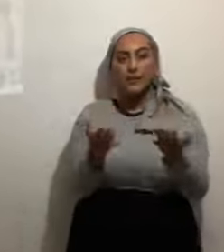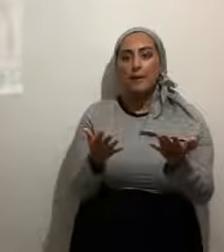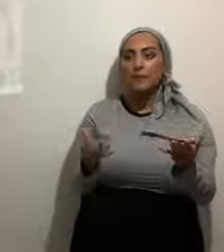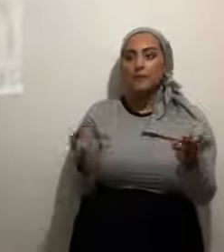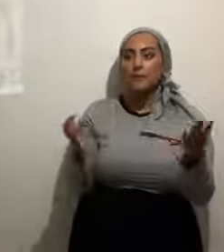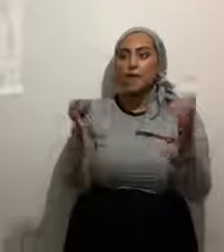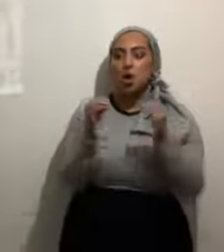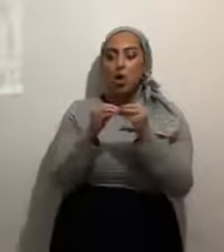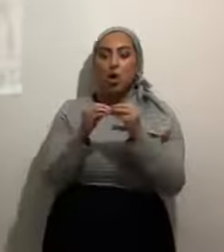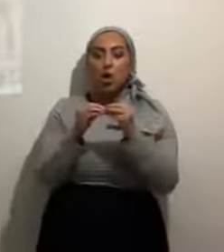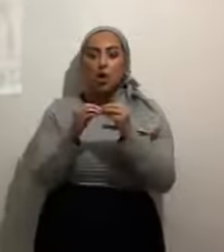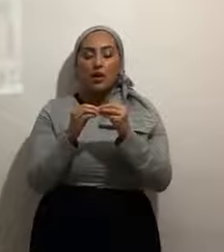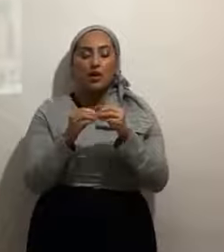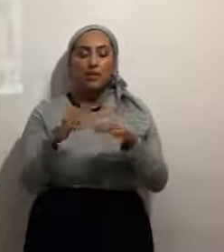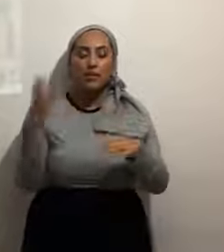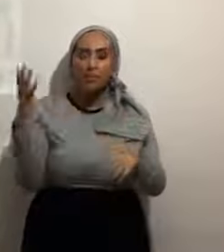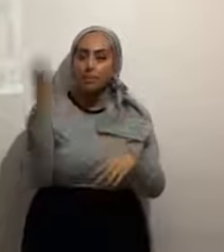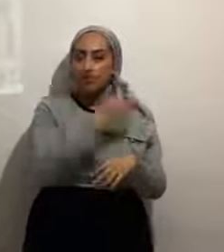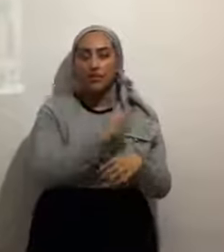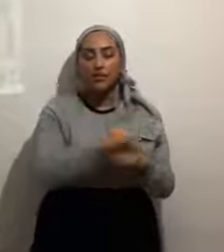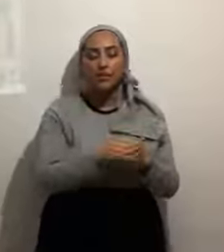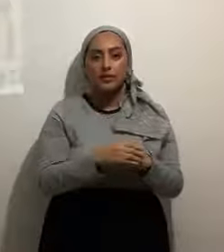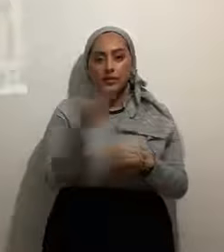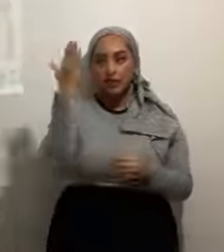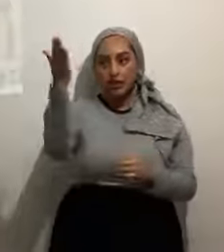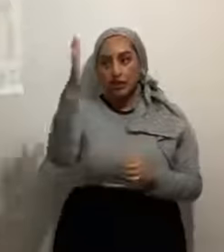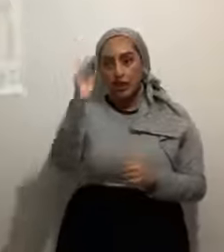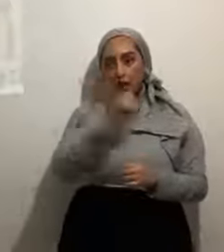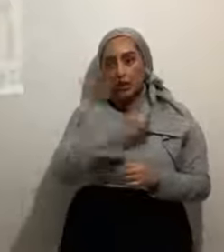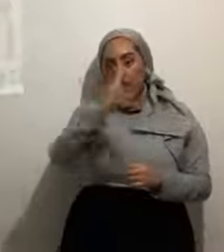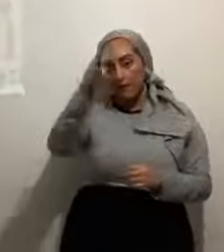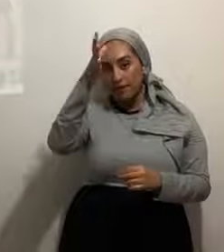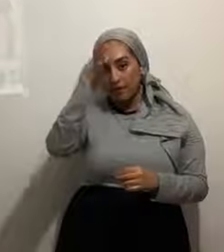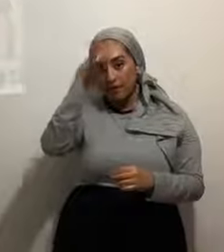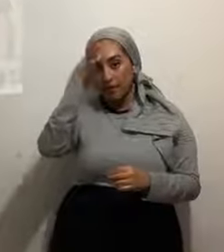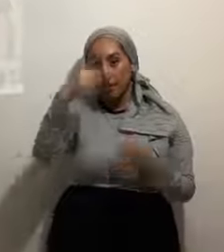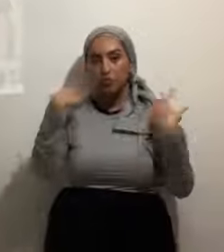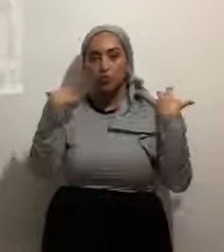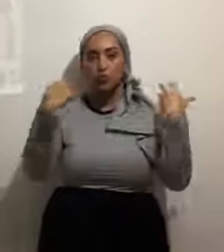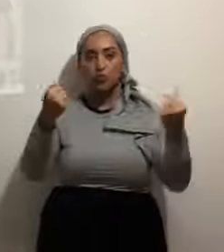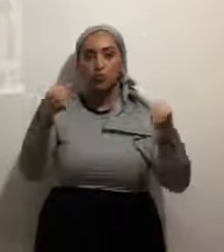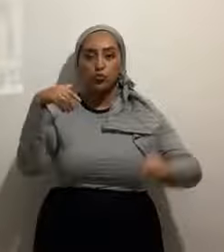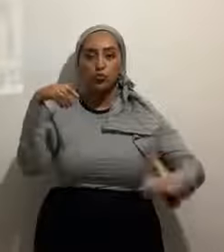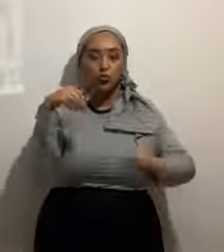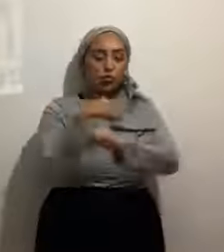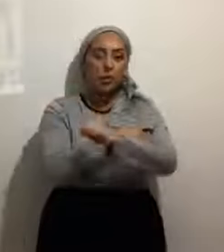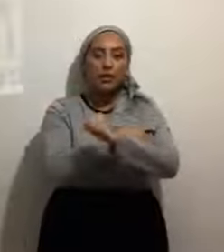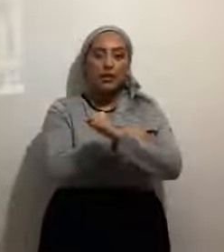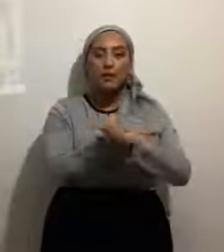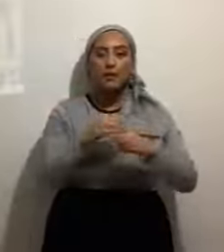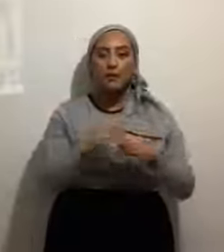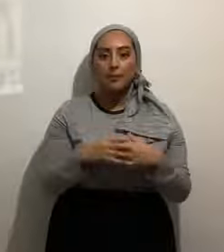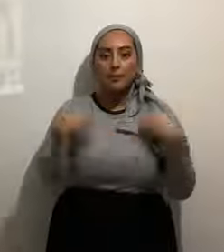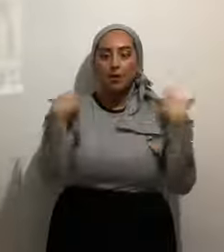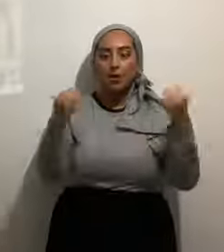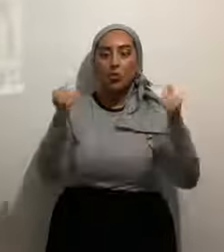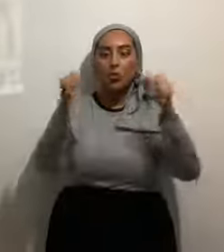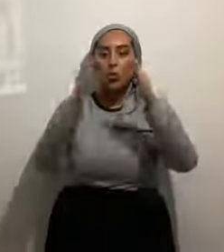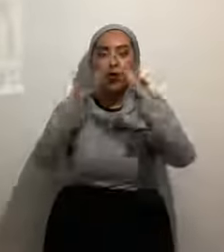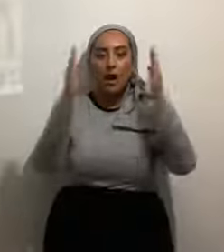mamá, porque es el papá. Papá es la fuerza. Abba quiere decir la fuerza de la casa. Él